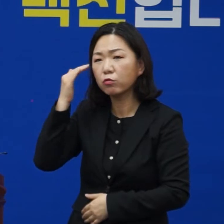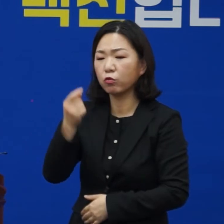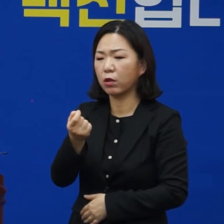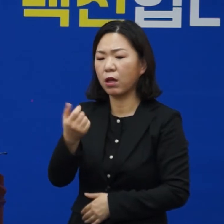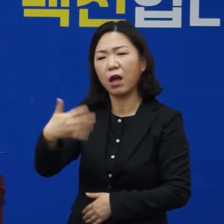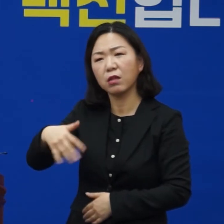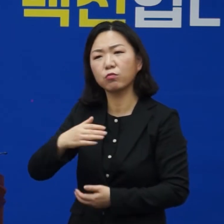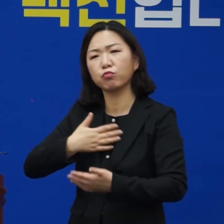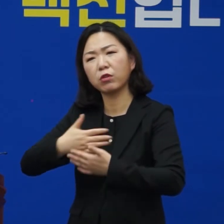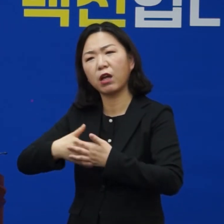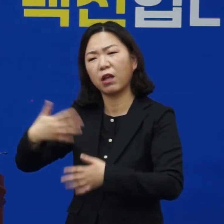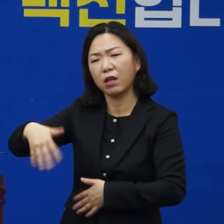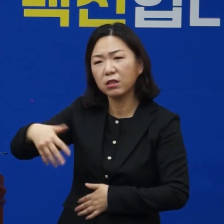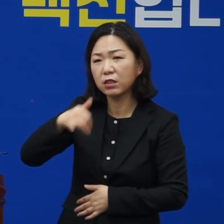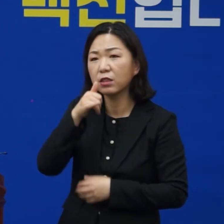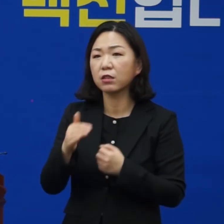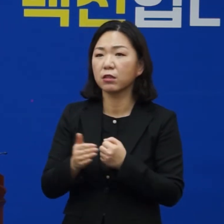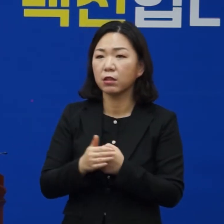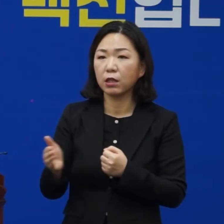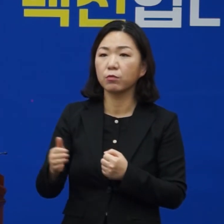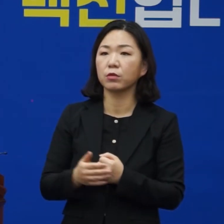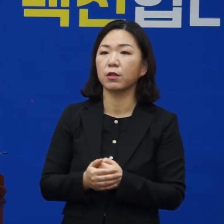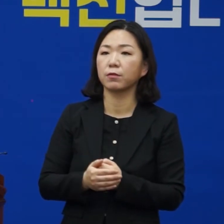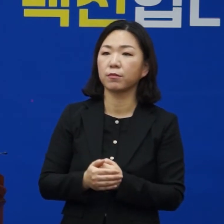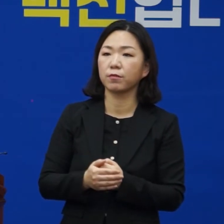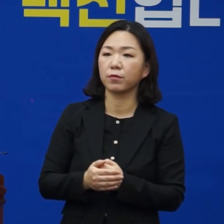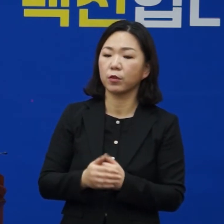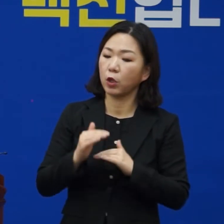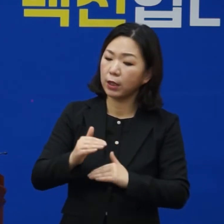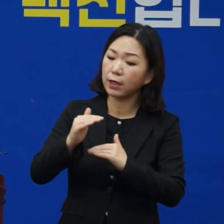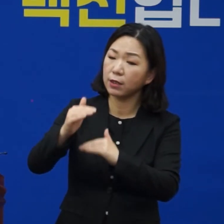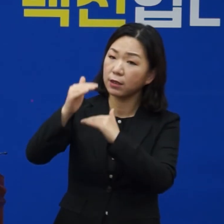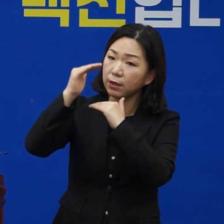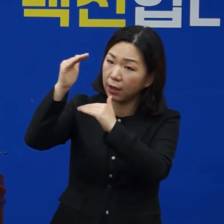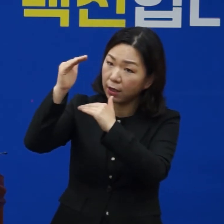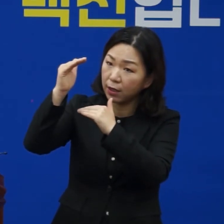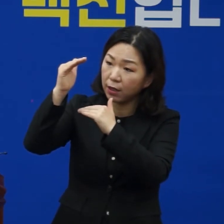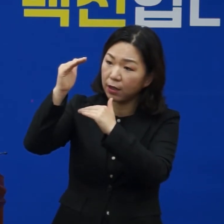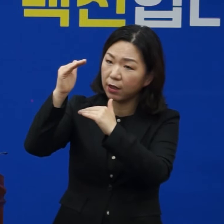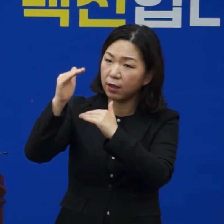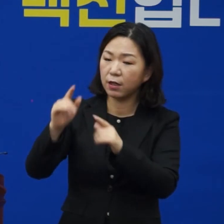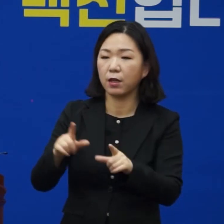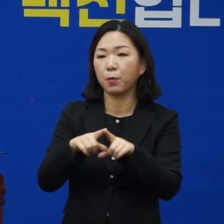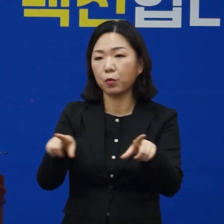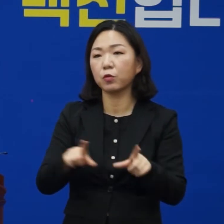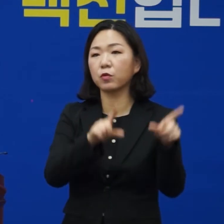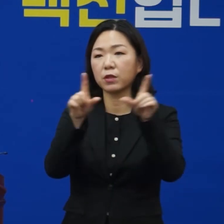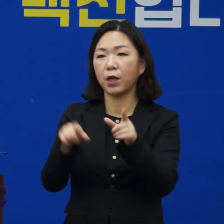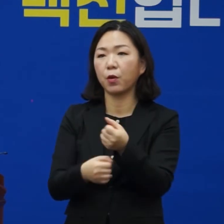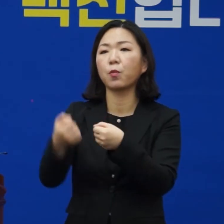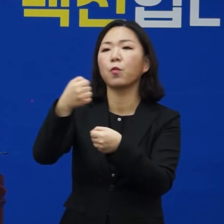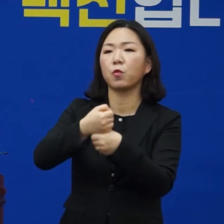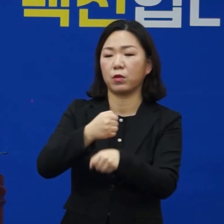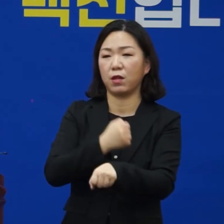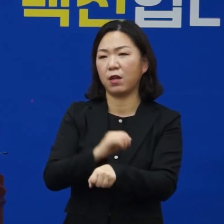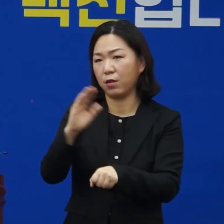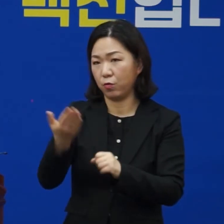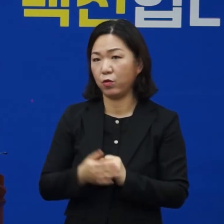상황에서 단계적으로 일상으로 돌아가는 프로그램도 그때 가서 상황을 보면서 만들도록 하겠습니다.